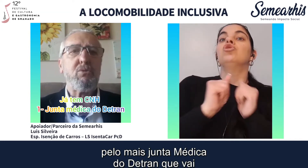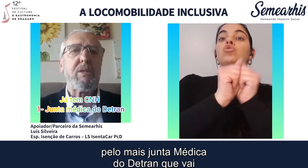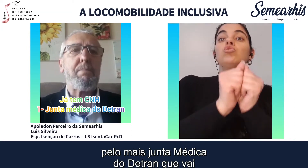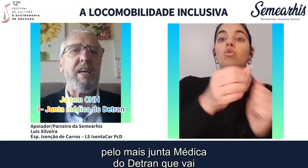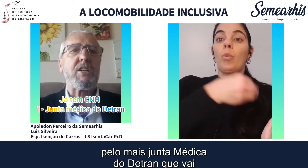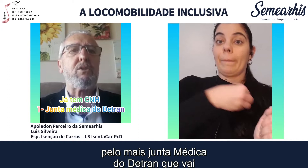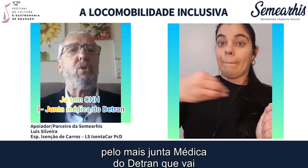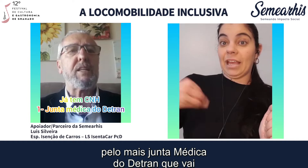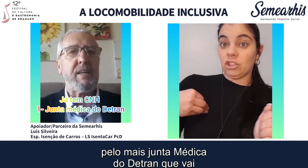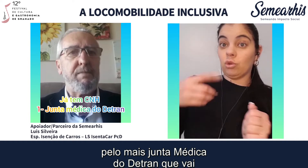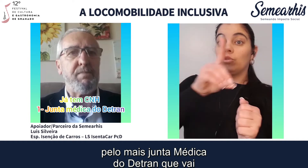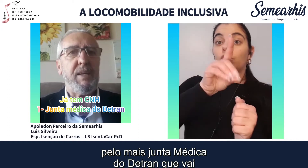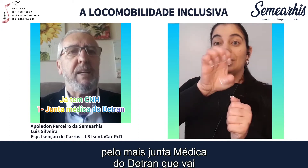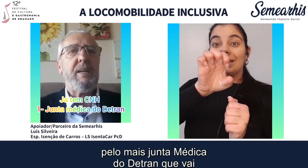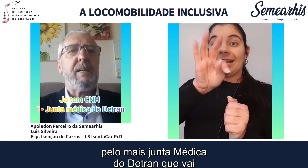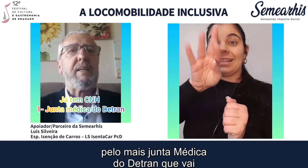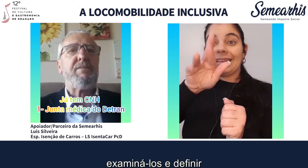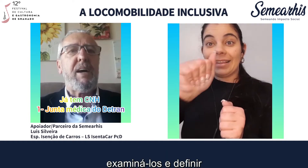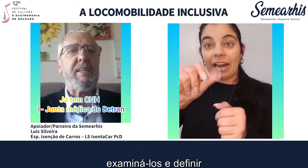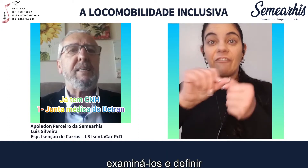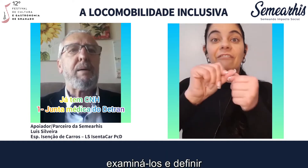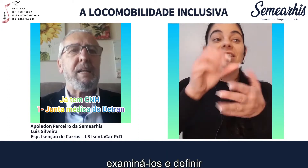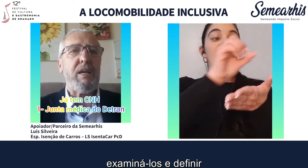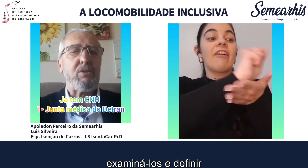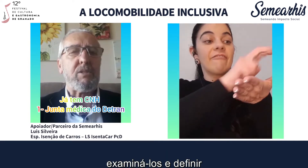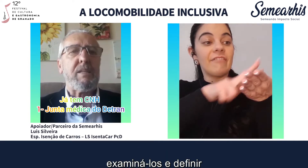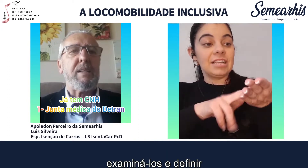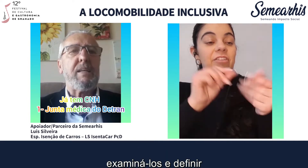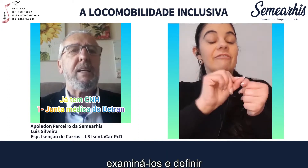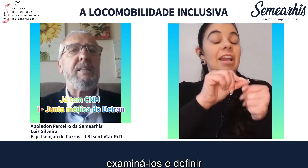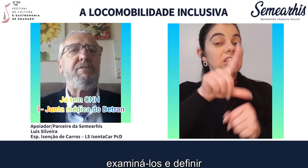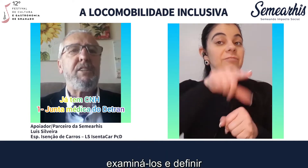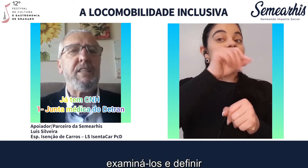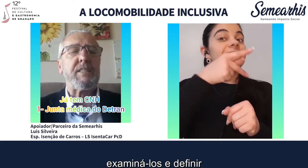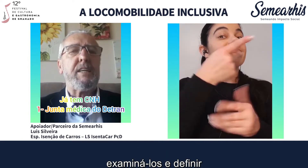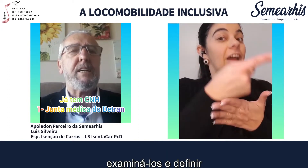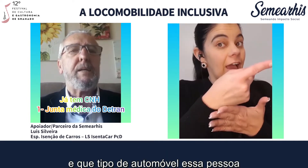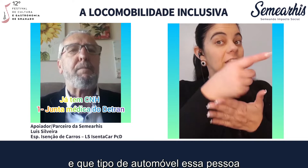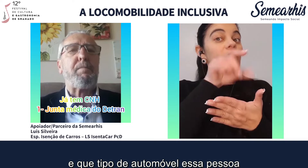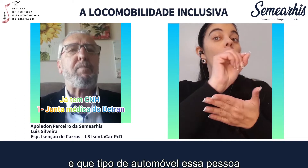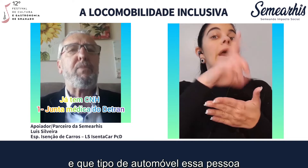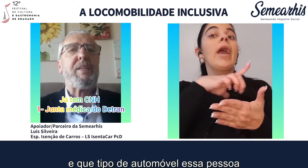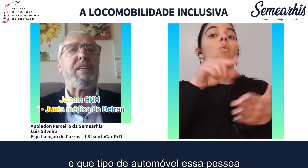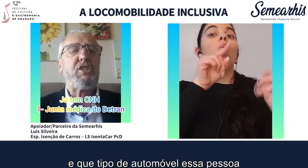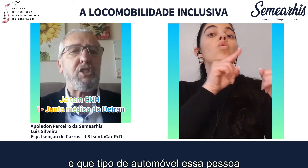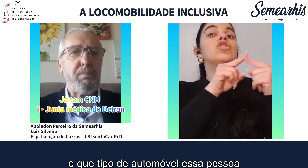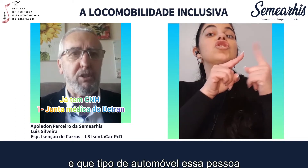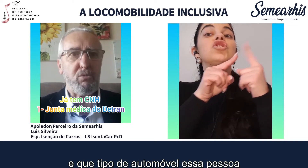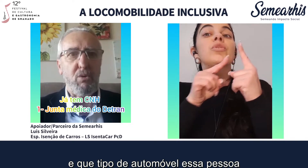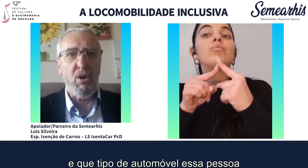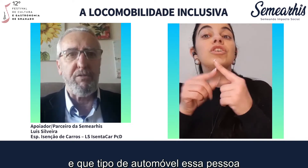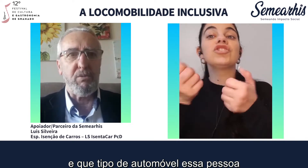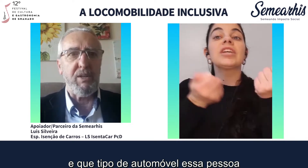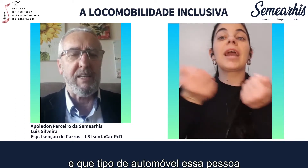uma junta médica do Detran, que vai examiná-los e definir que tipo